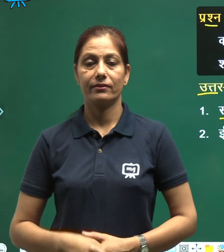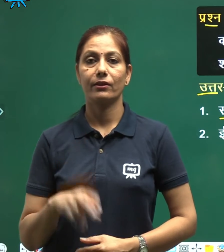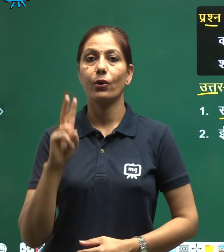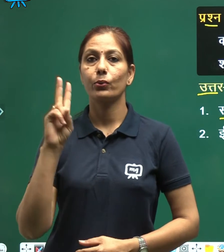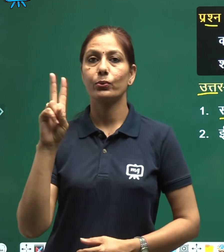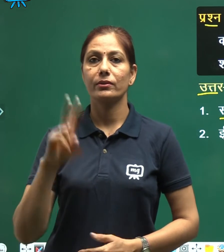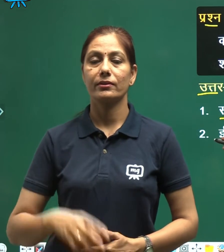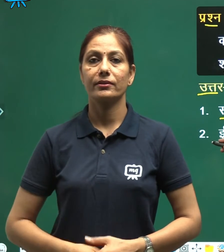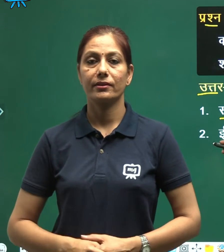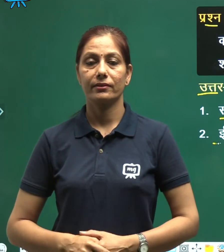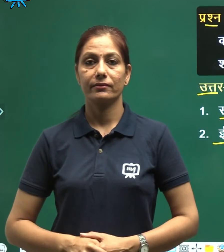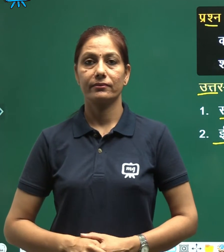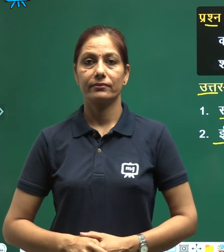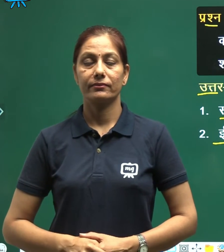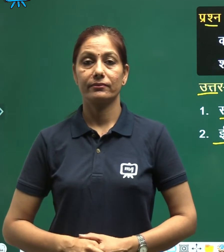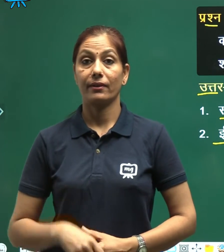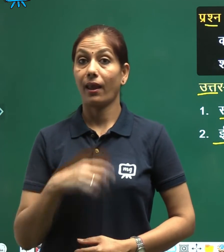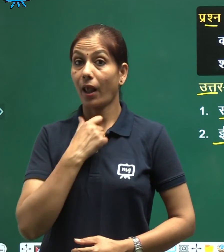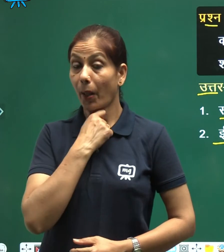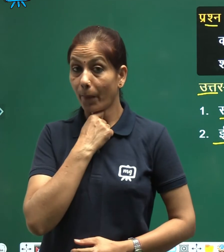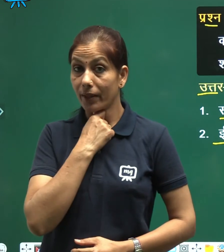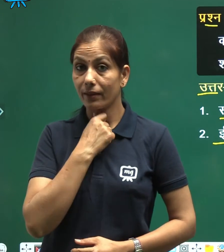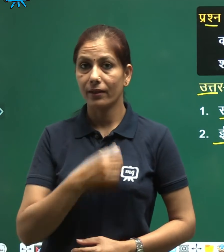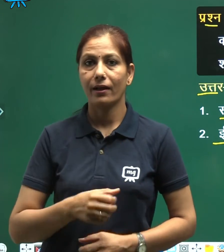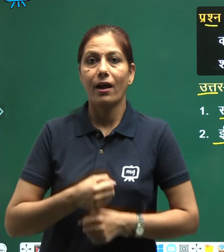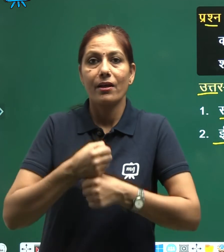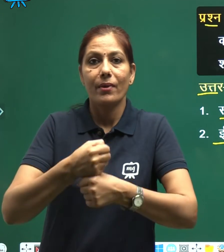दूसरा शीर्षक ईमानदारी का इनाम,